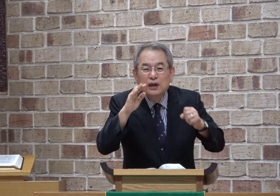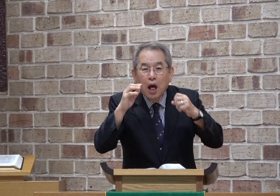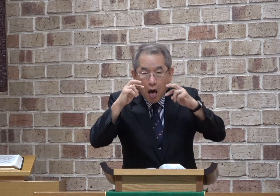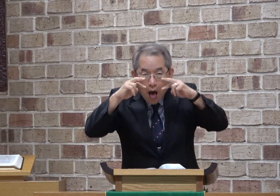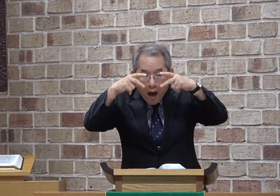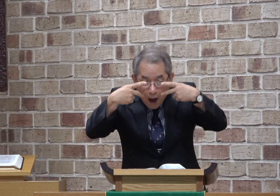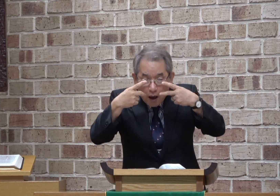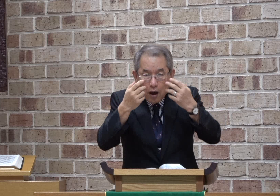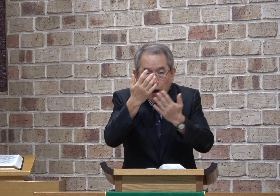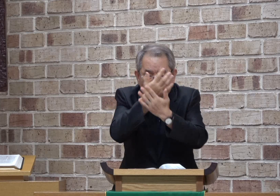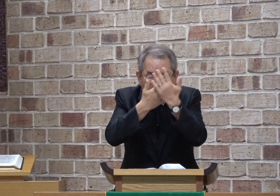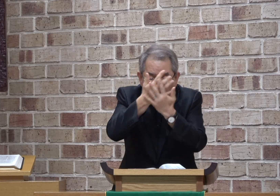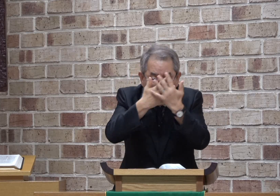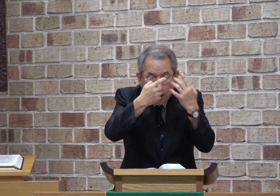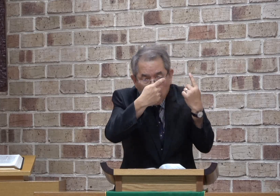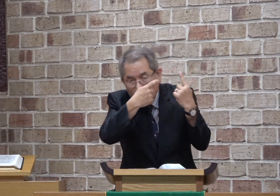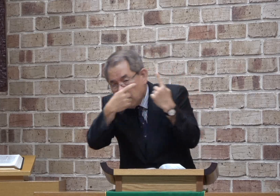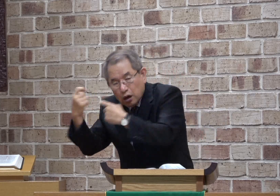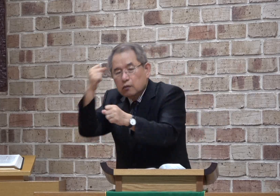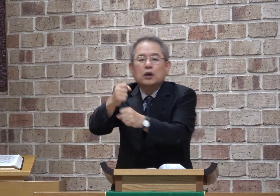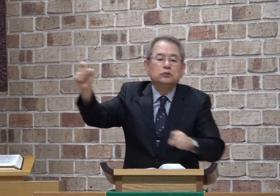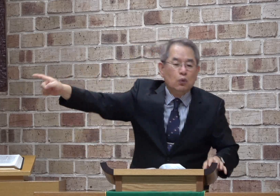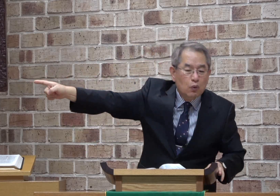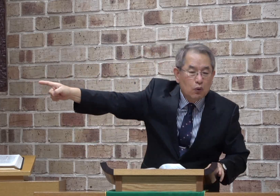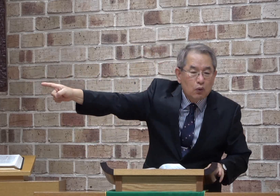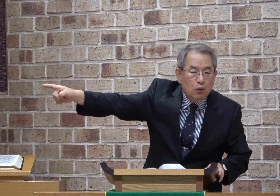모양을 오히려 더 좋아합니다. 그래서 그것을 우리를 미혹하게 합니다.